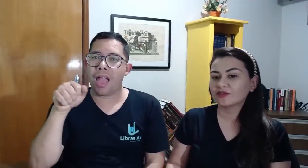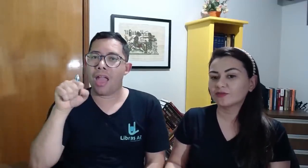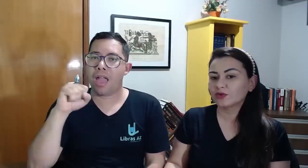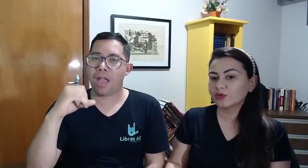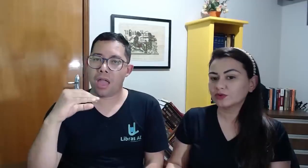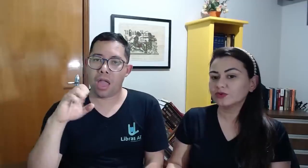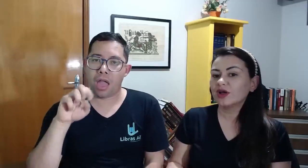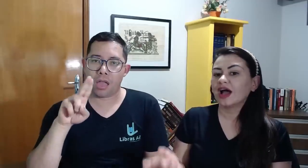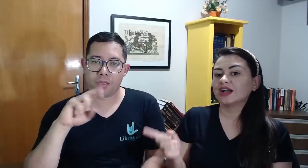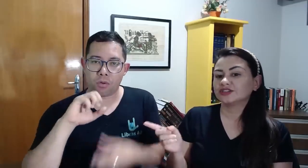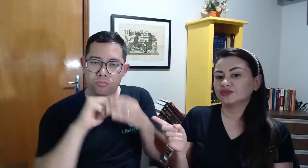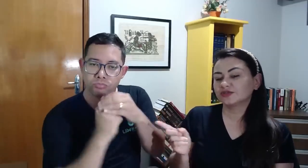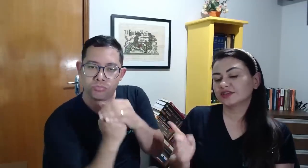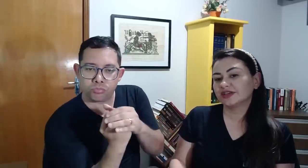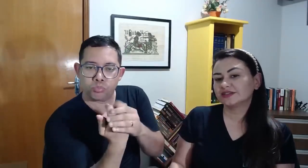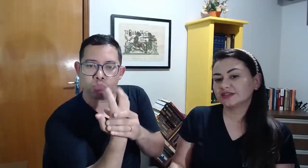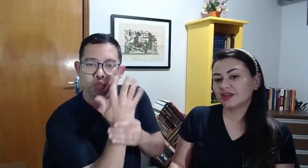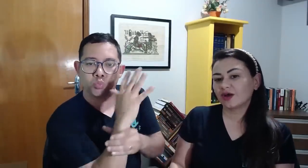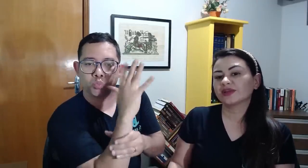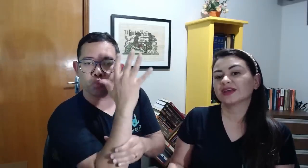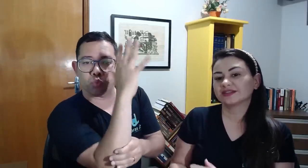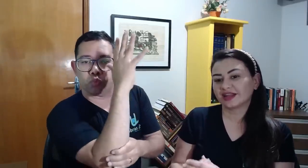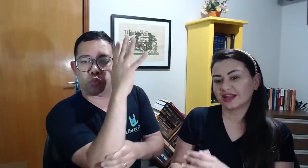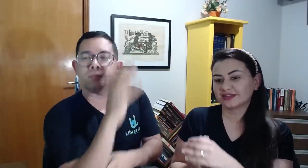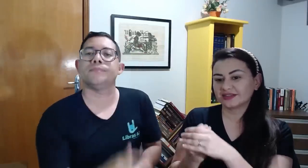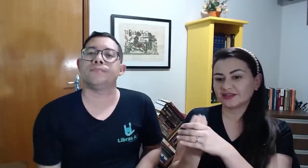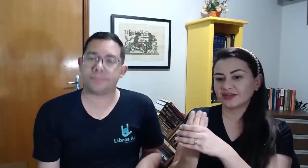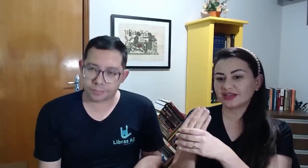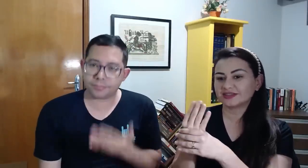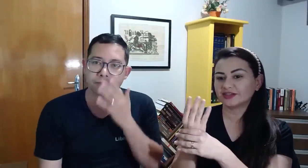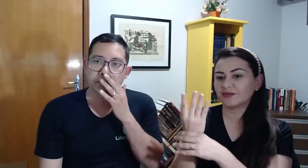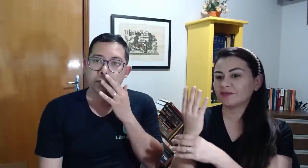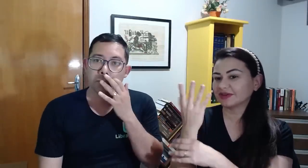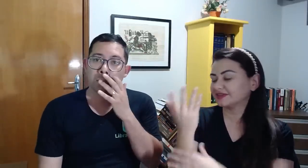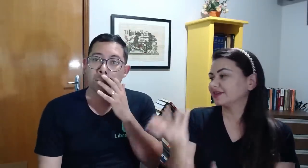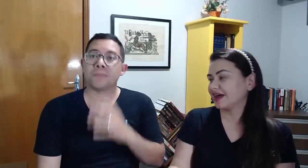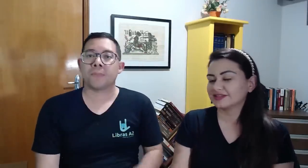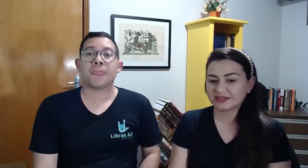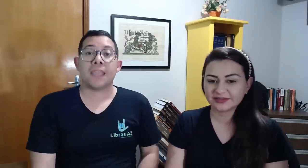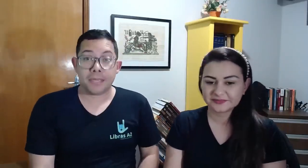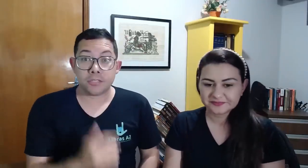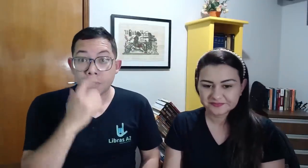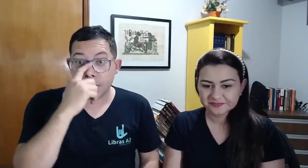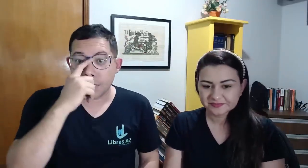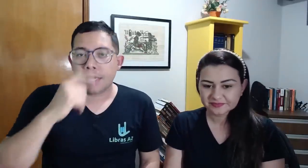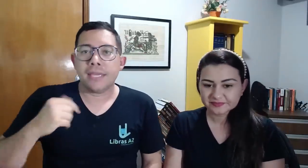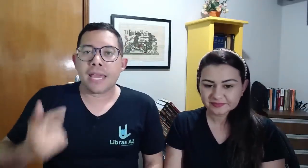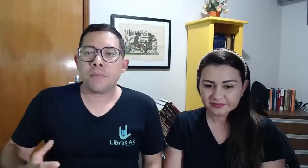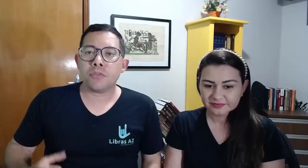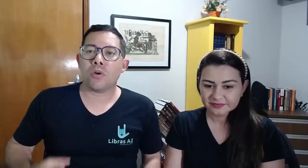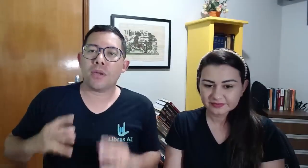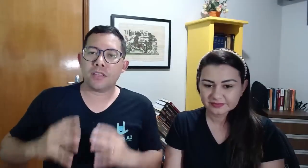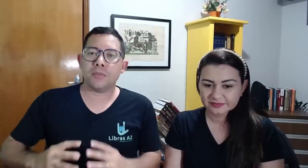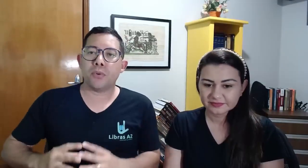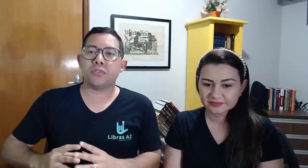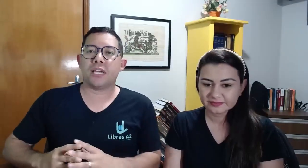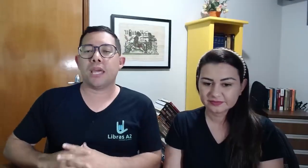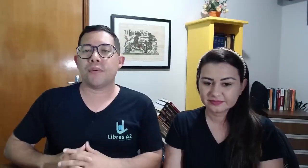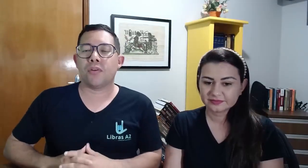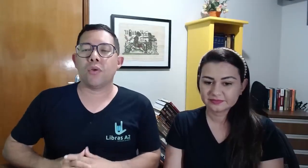um broto, a gente usa esse sinal, né, que está nascendo, que é assim que uma planta nasce. Isso aí. E aí, pessoal, esse ponto que a Kerma falou é